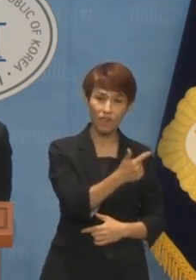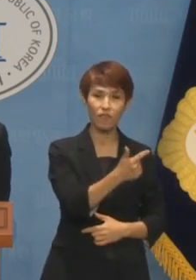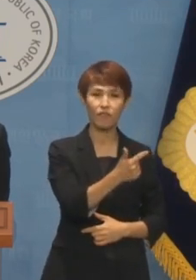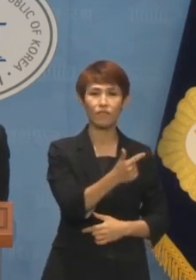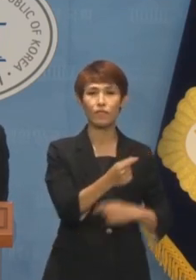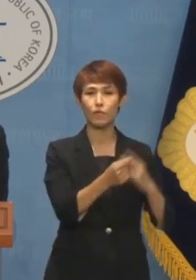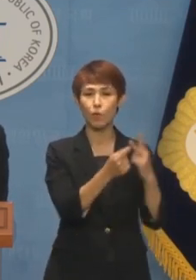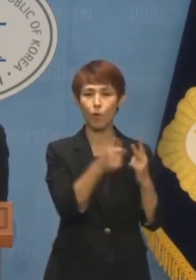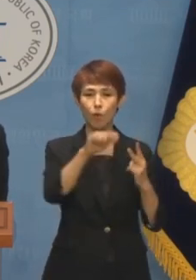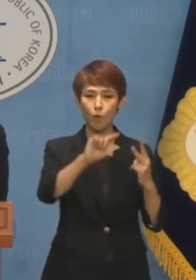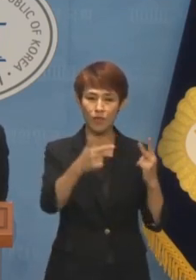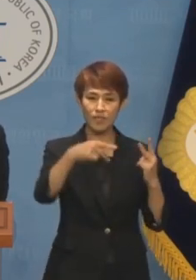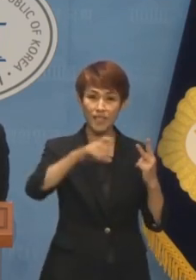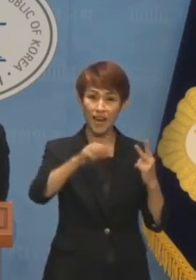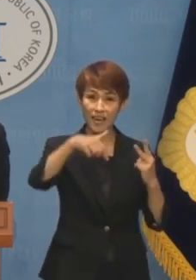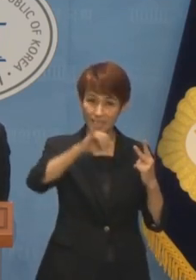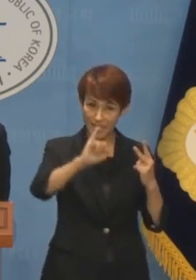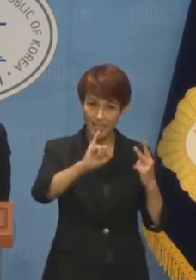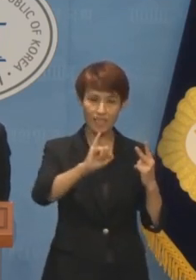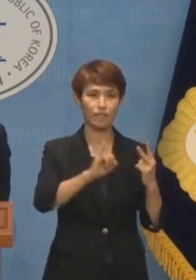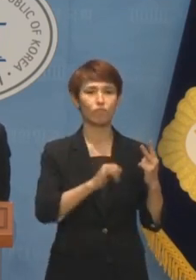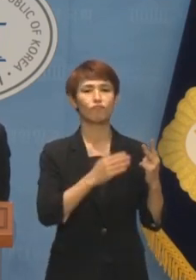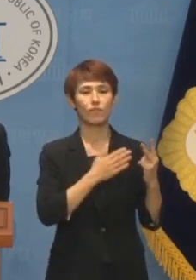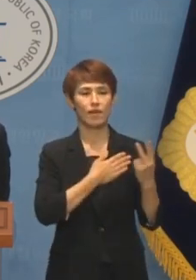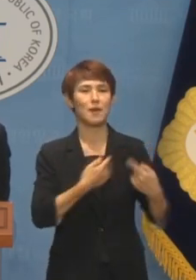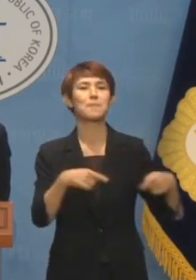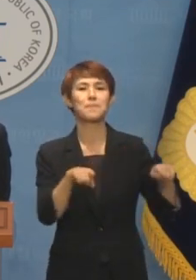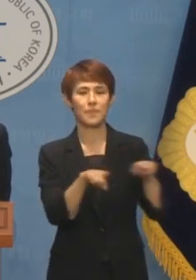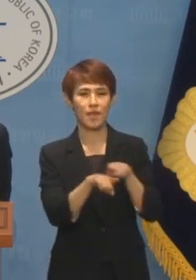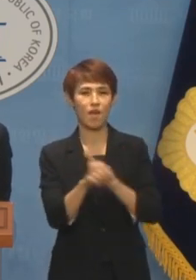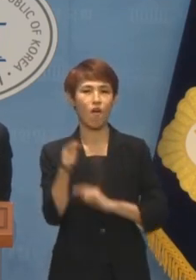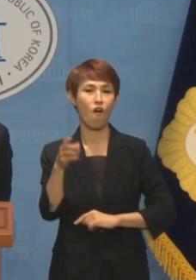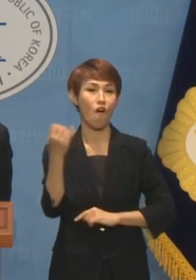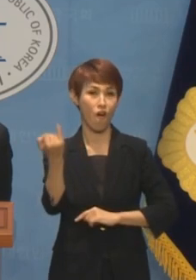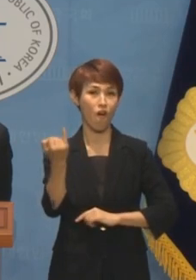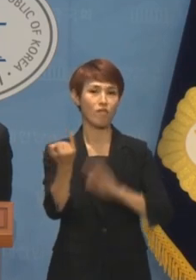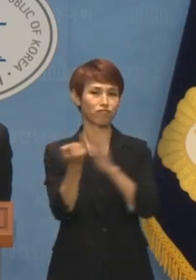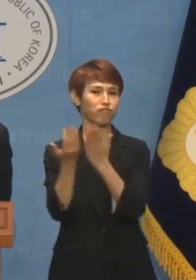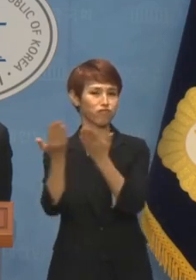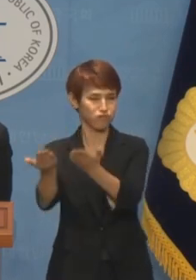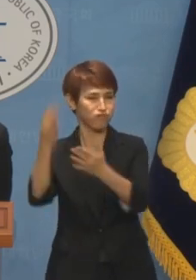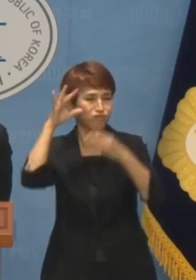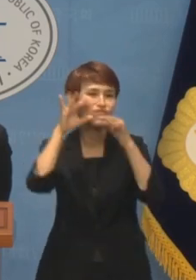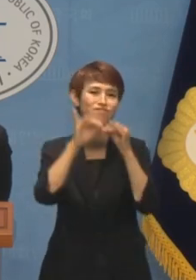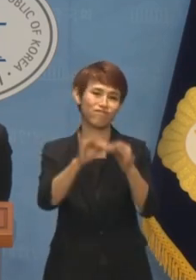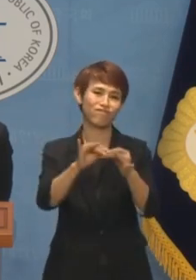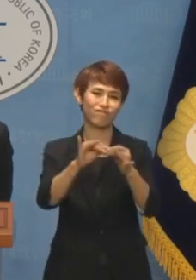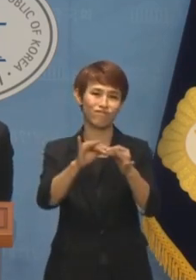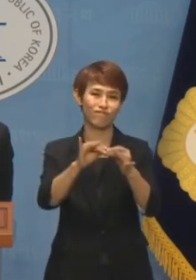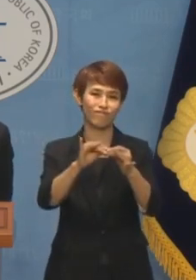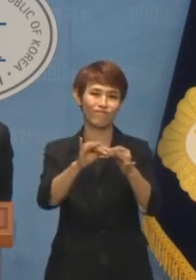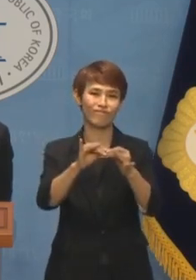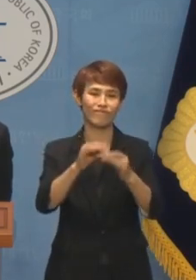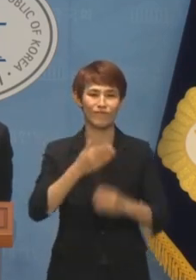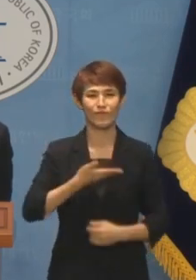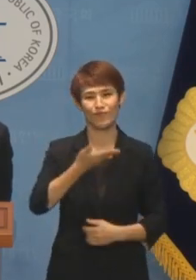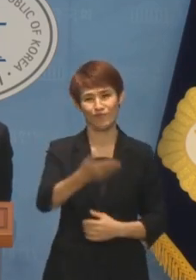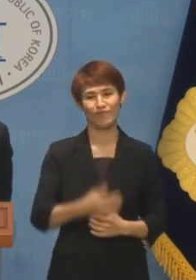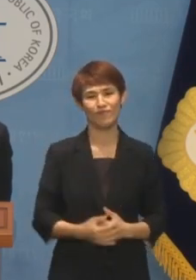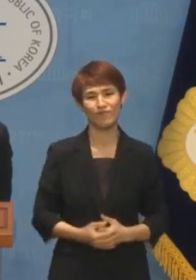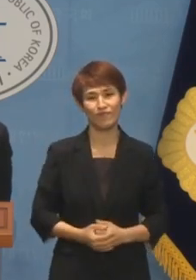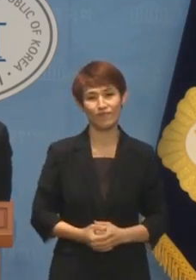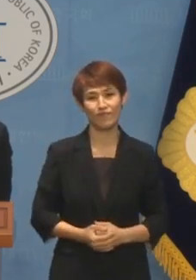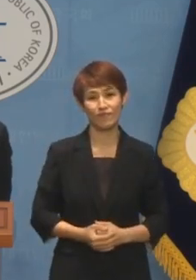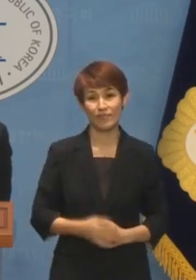서구병 권상기 후보님도 저희 지지와 지지 선언과 같은 생각을 하고 있다는 것을 밝힙니다.